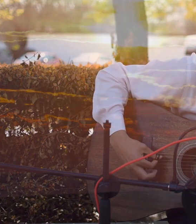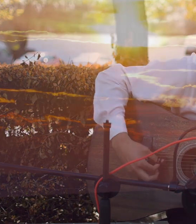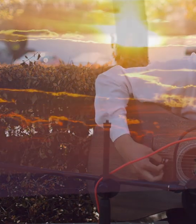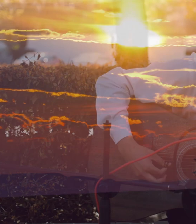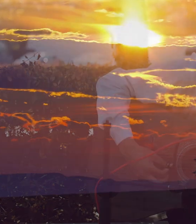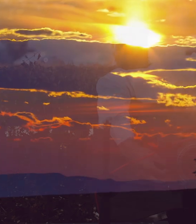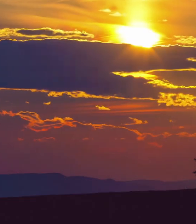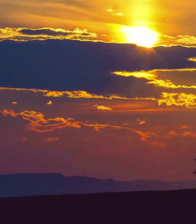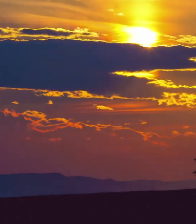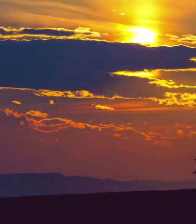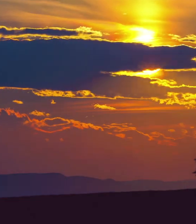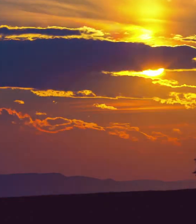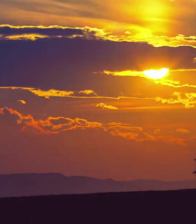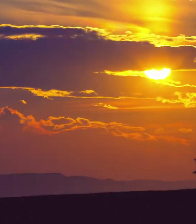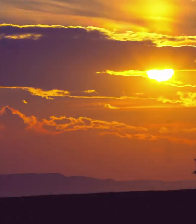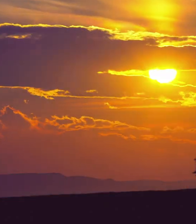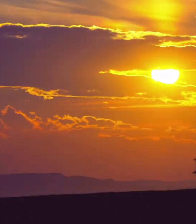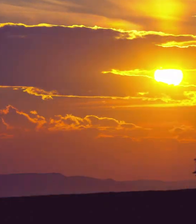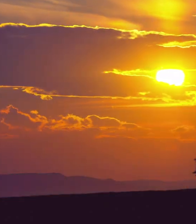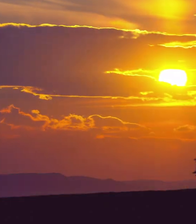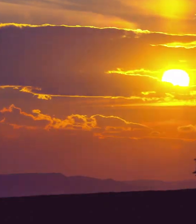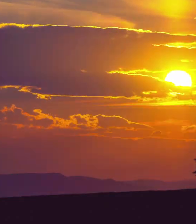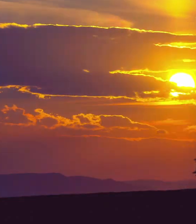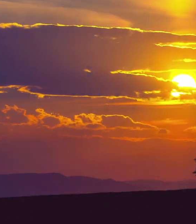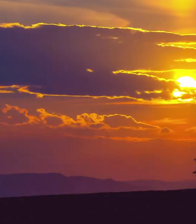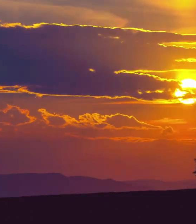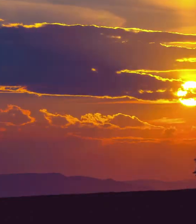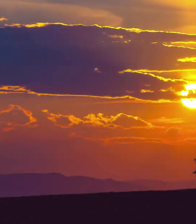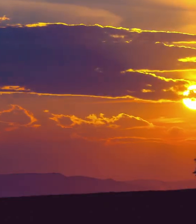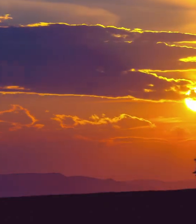i no